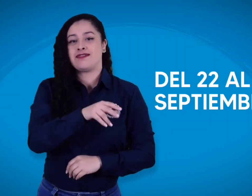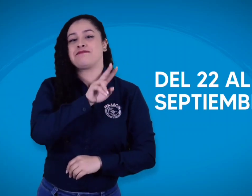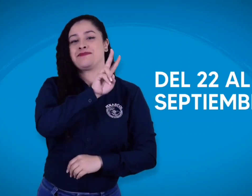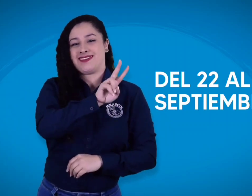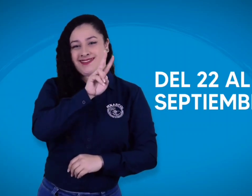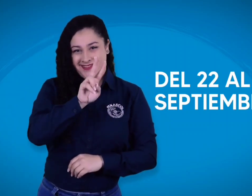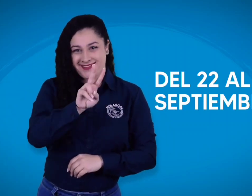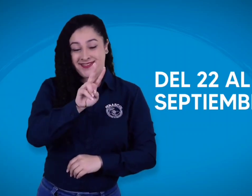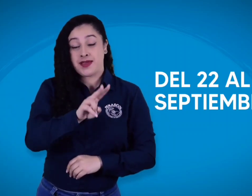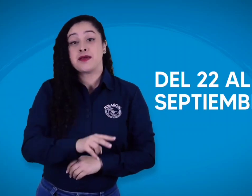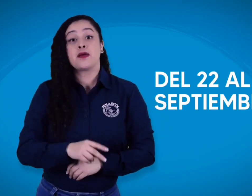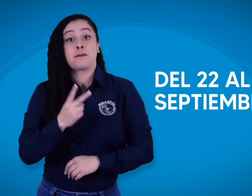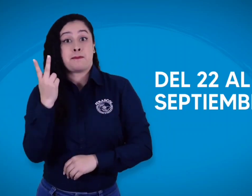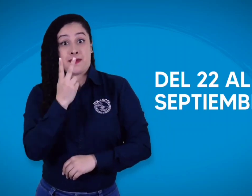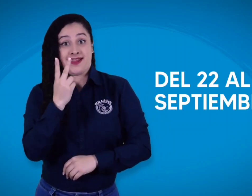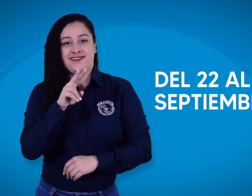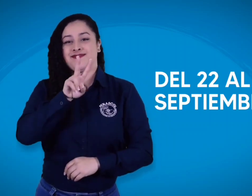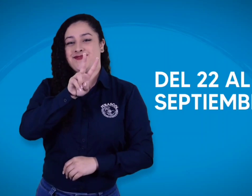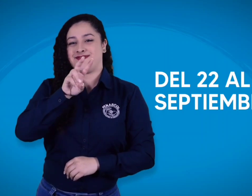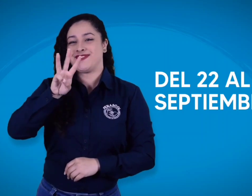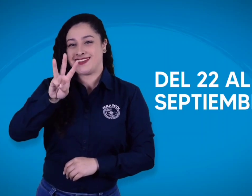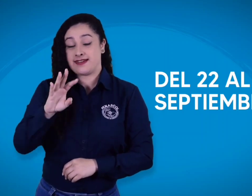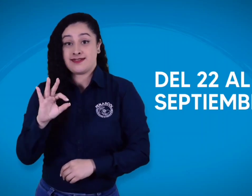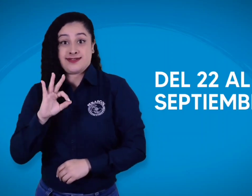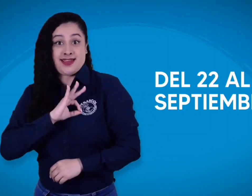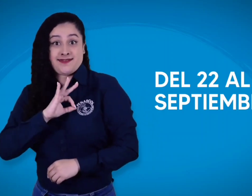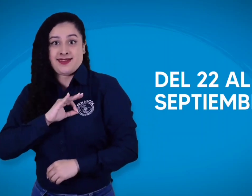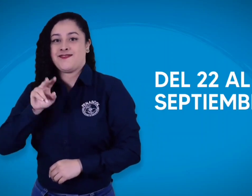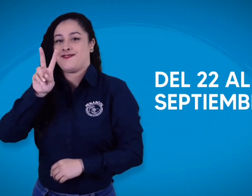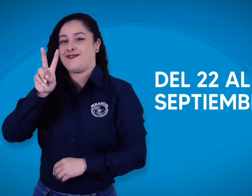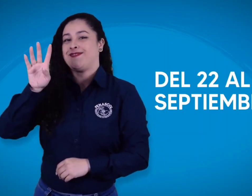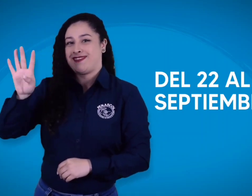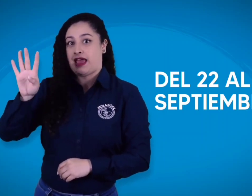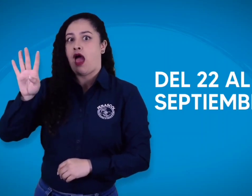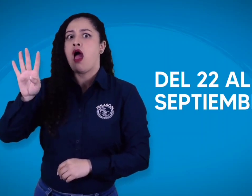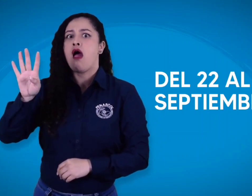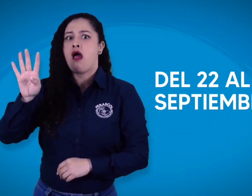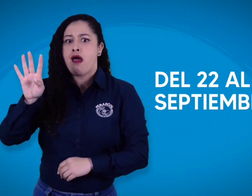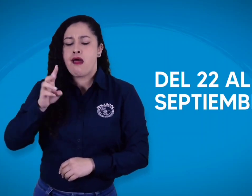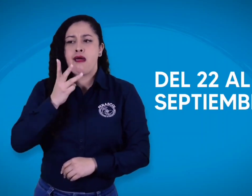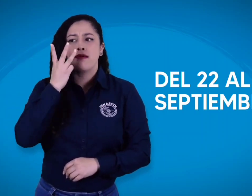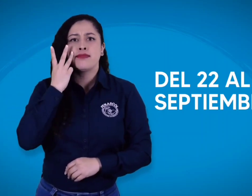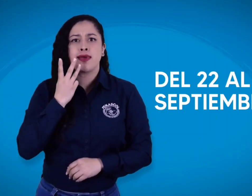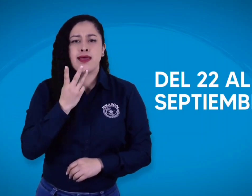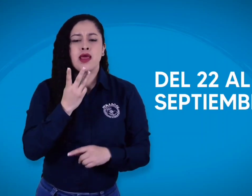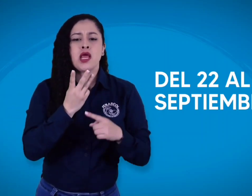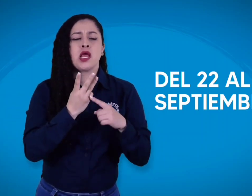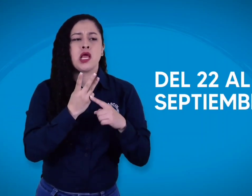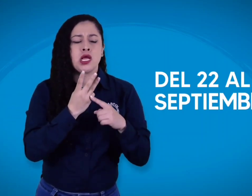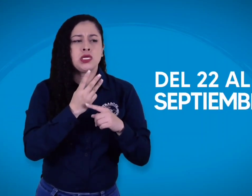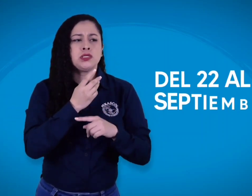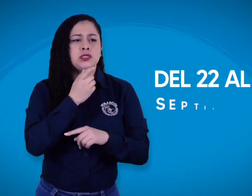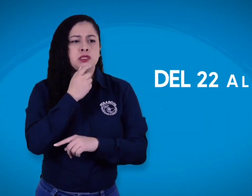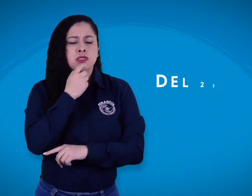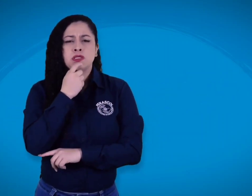22 contemplando viernes 23 y por último el sábado 24 son tres días